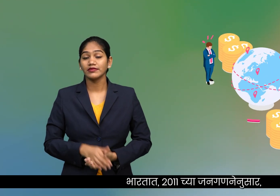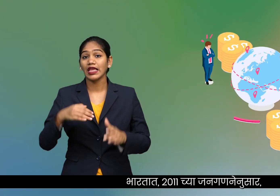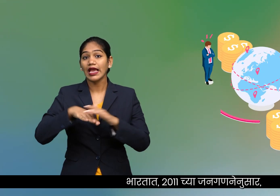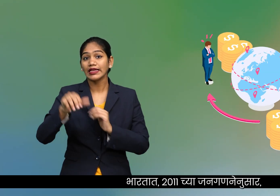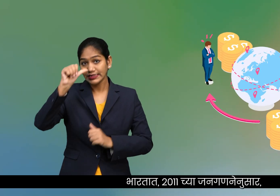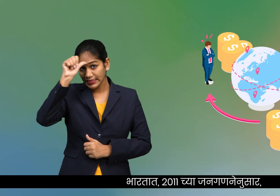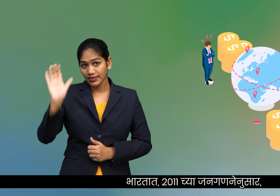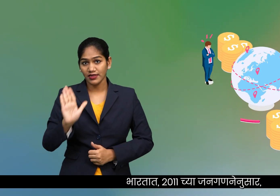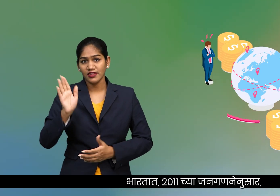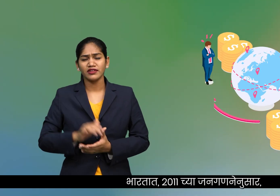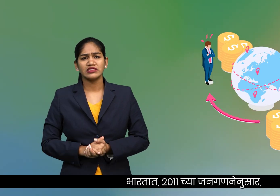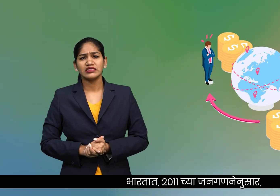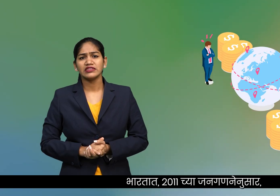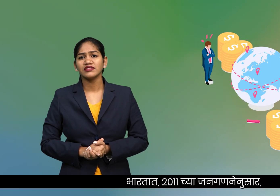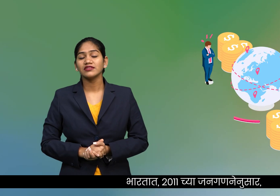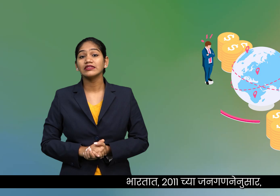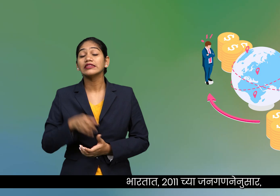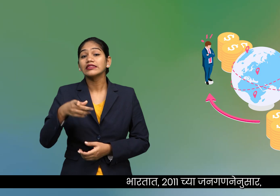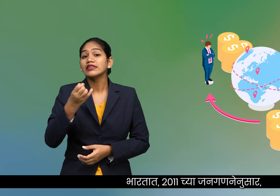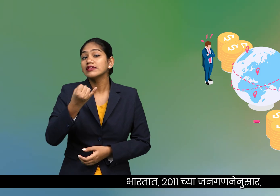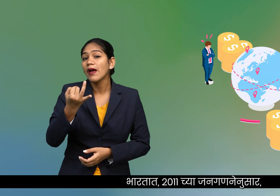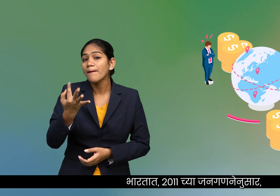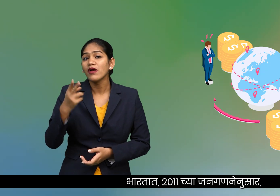भारतात 2011च्या जनगणनेनुसार